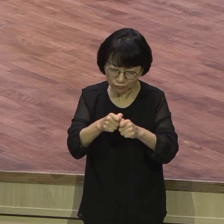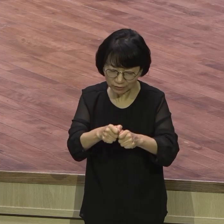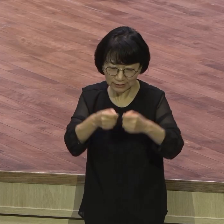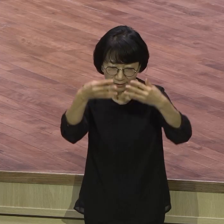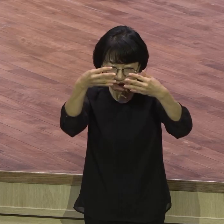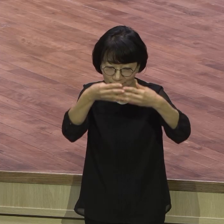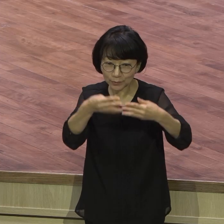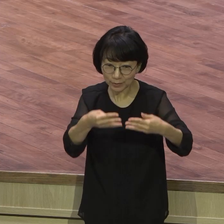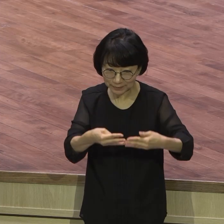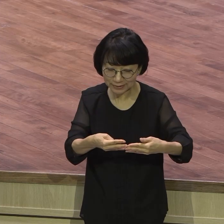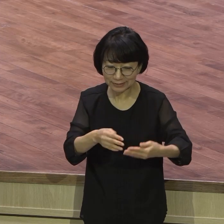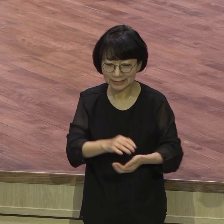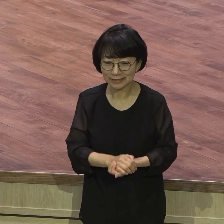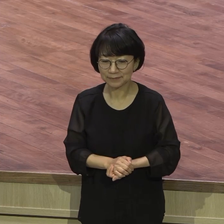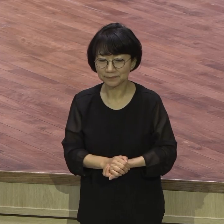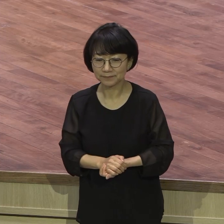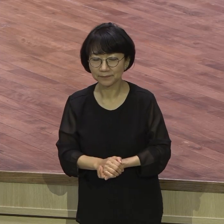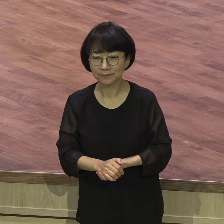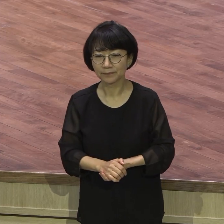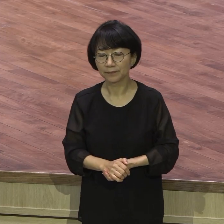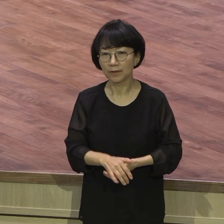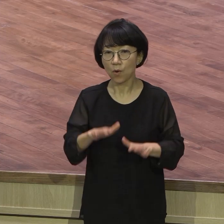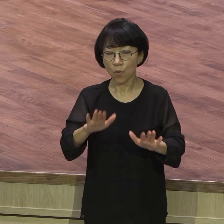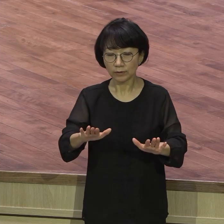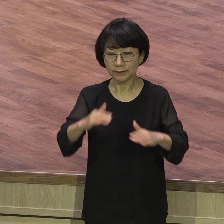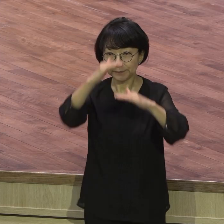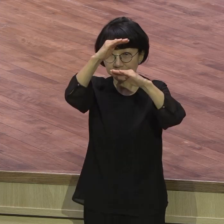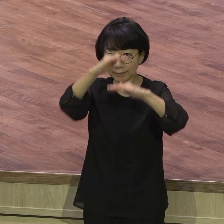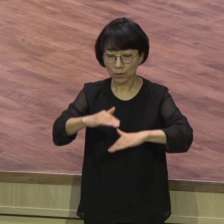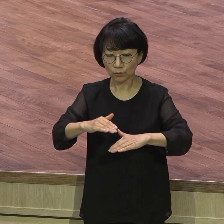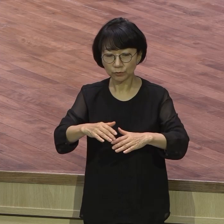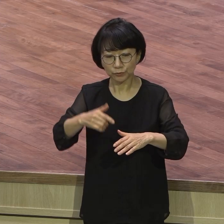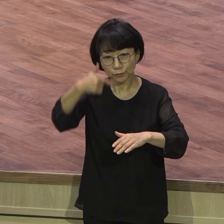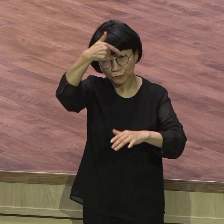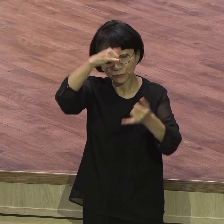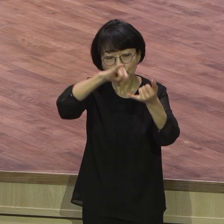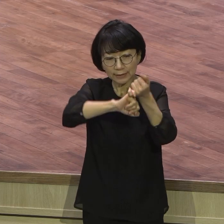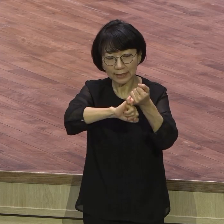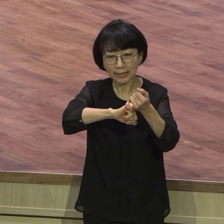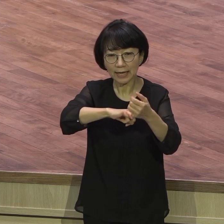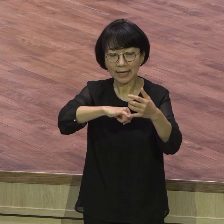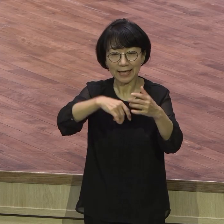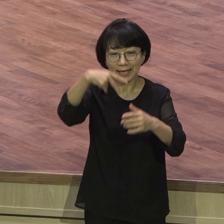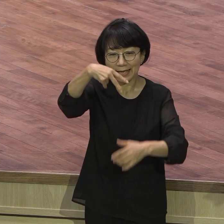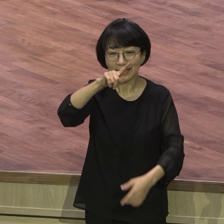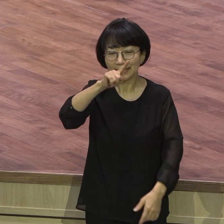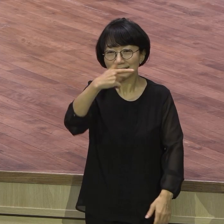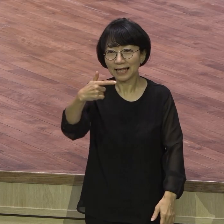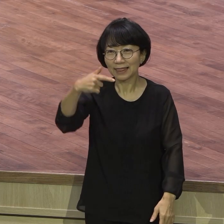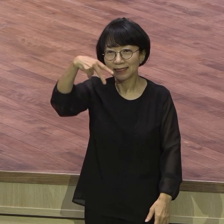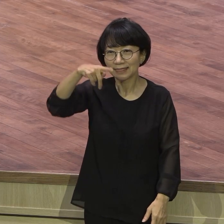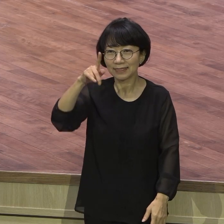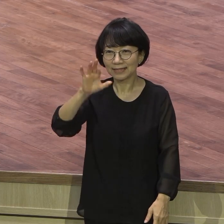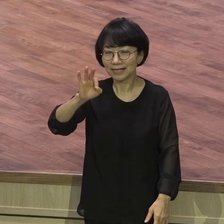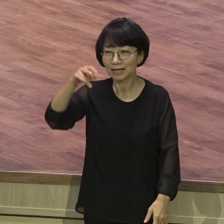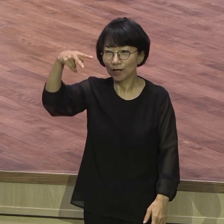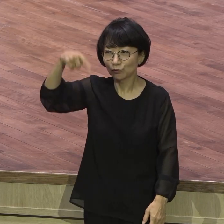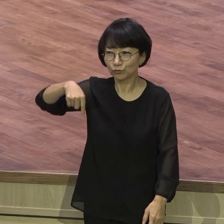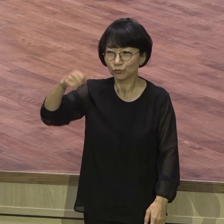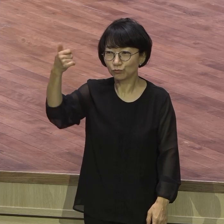말씀은요 구약의 산상순이라고 합니다 우리가 주일 설교 시간에 계속해서 산상순을